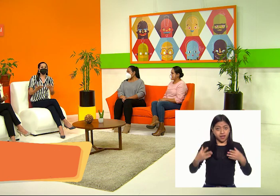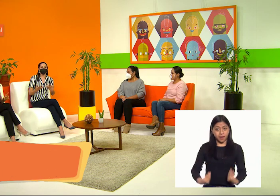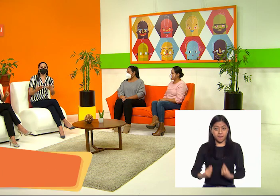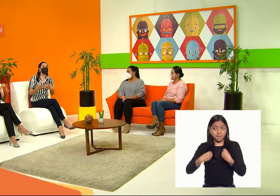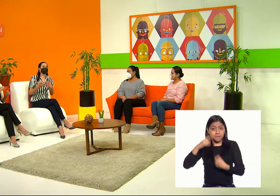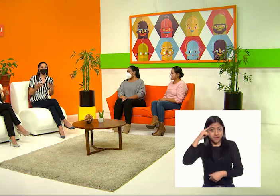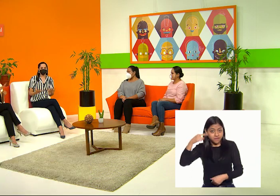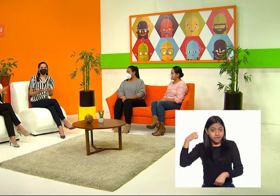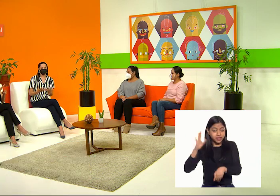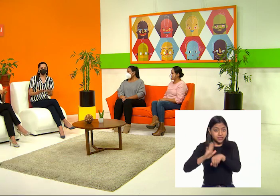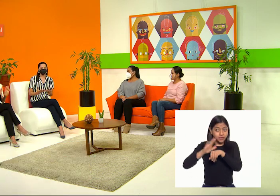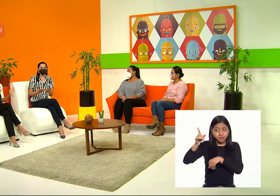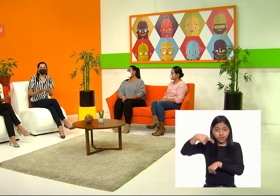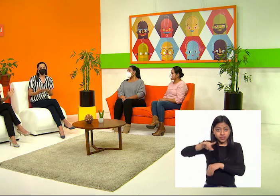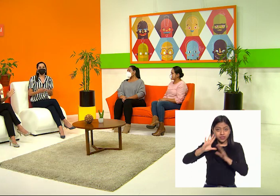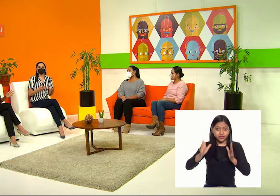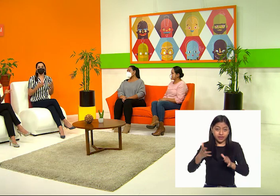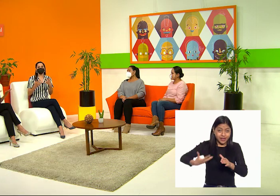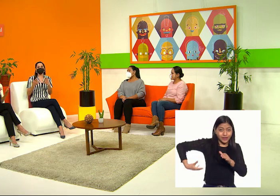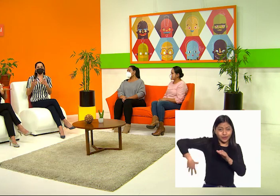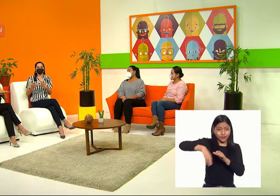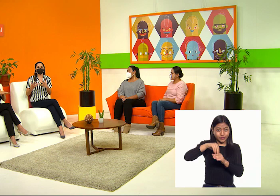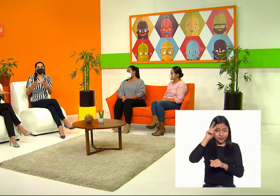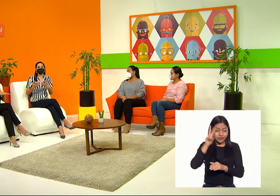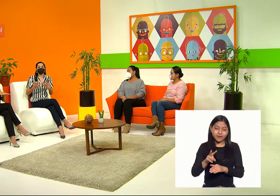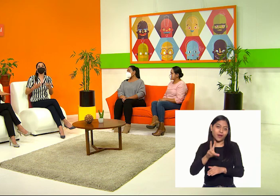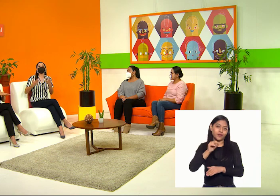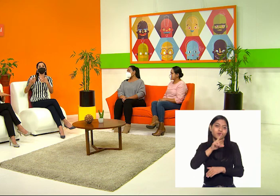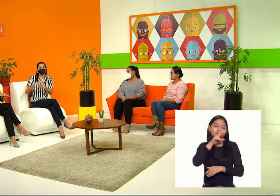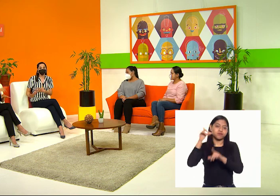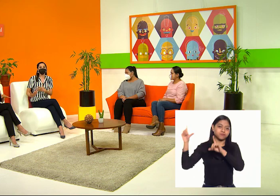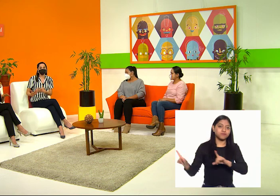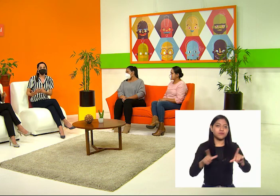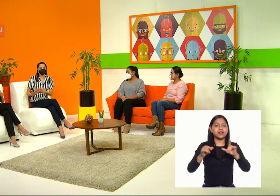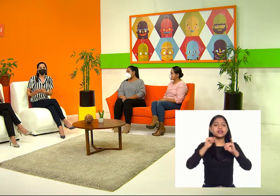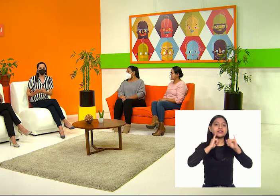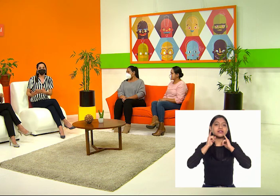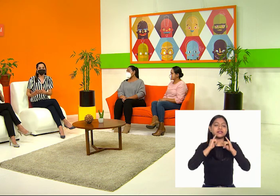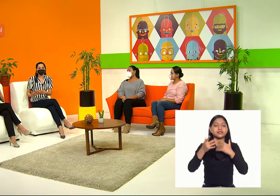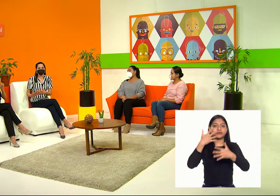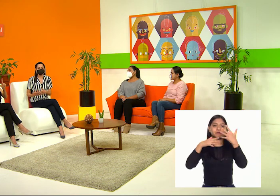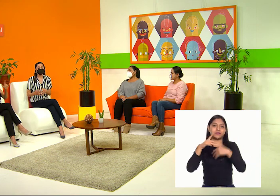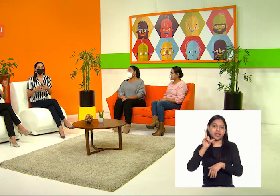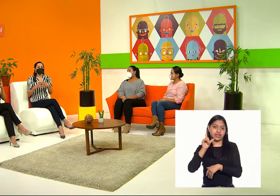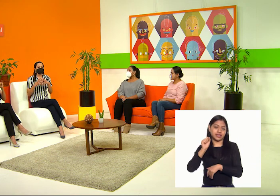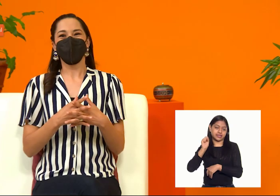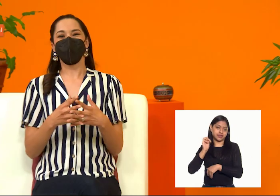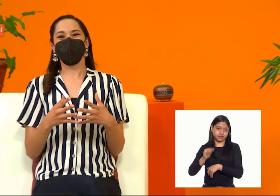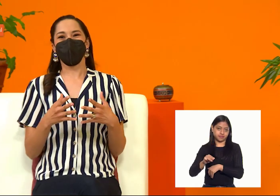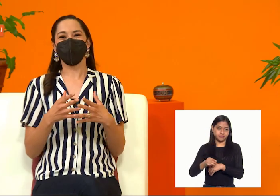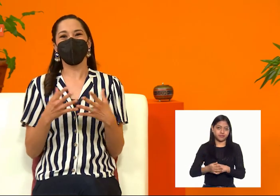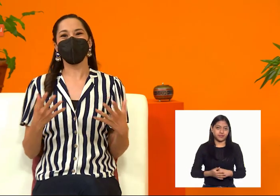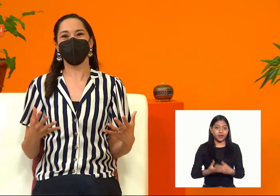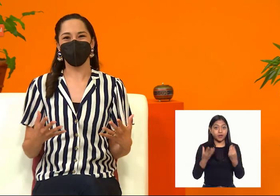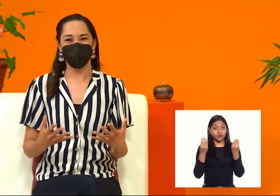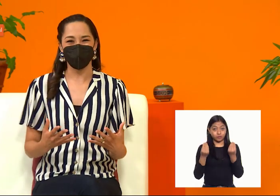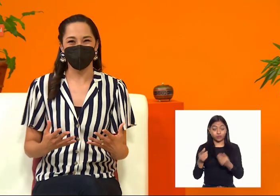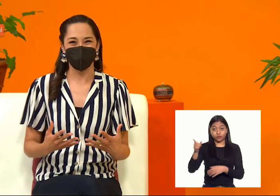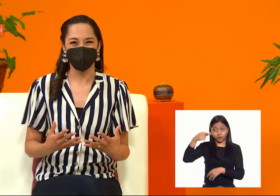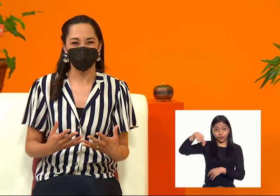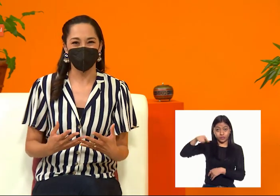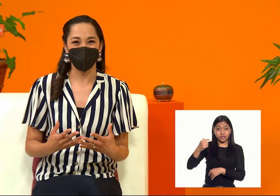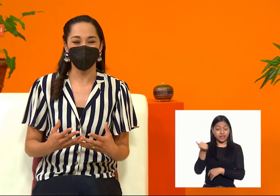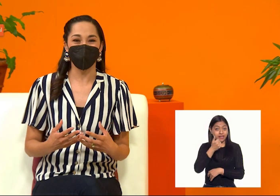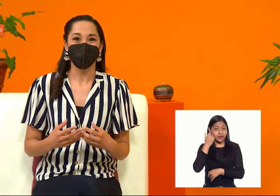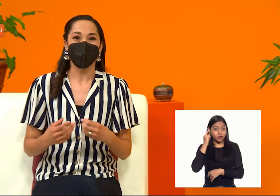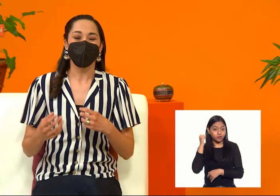vida. No es completamente inclusivo como lo es una persona que esté interpretando en lengua de señas mexicanas. Muchas de las y los alumnos